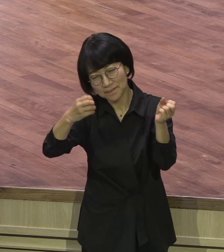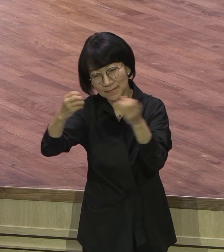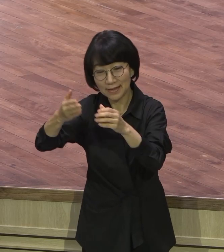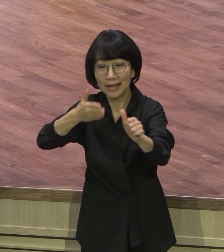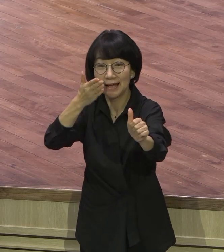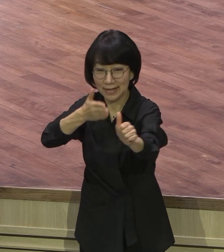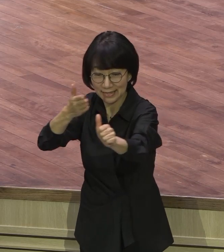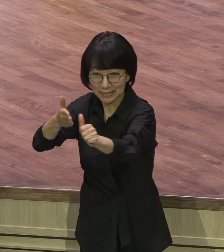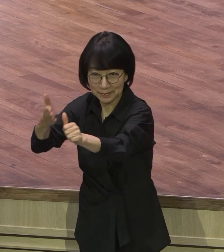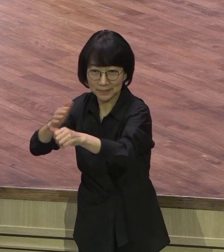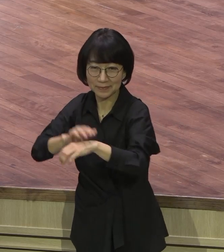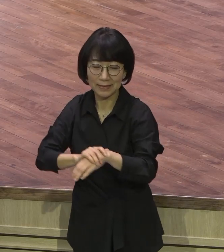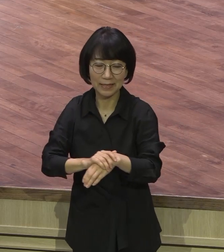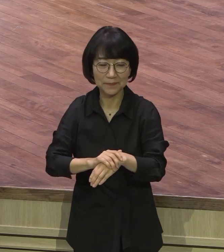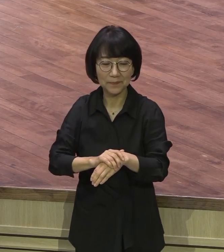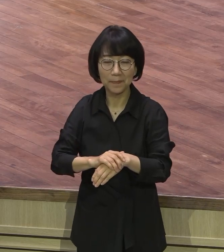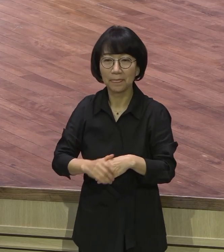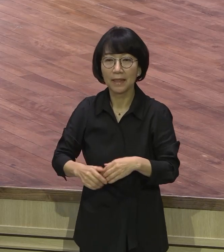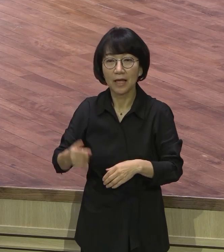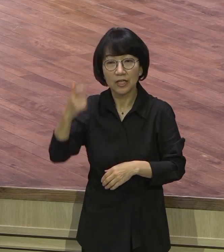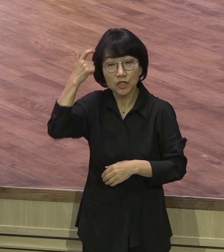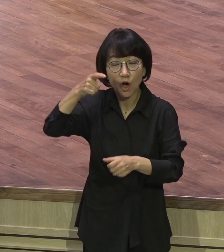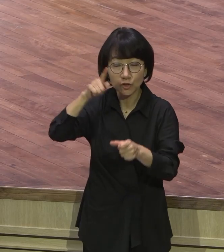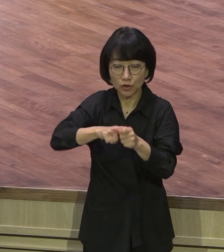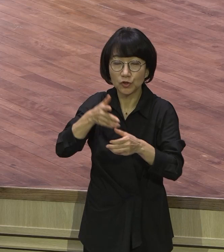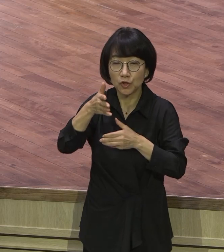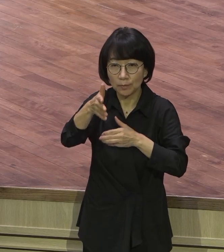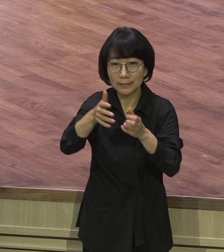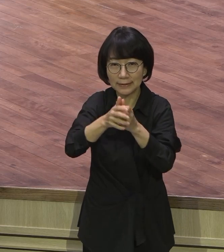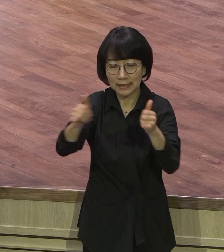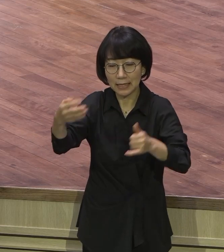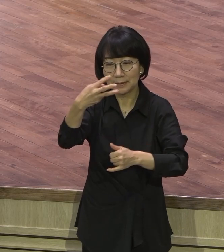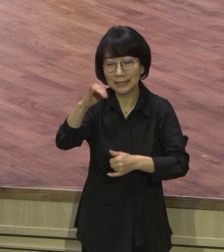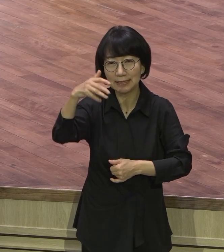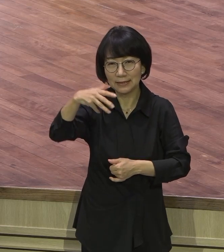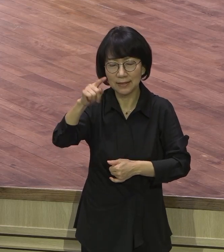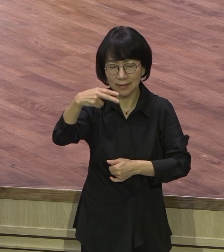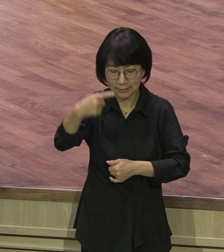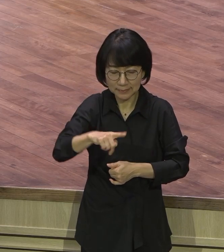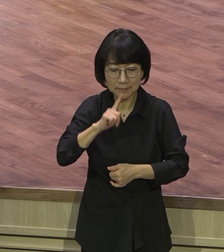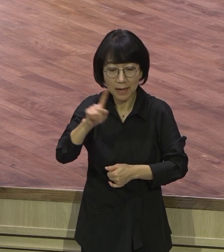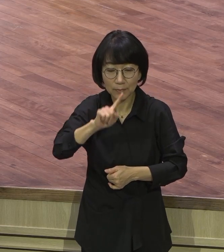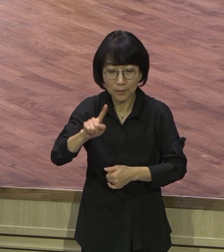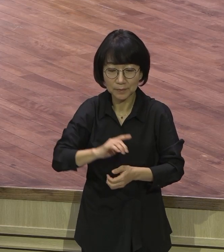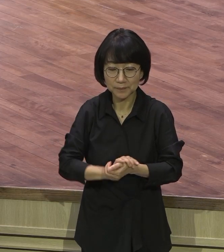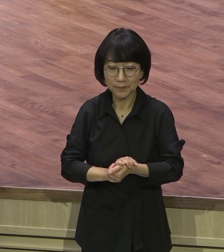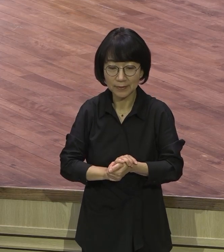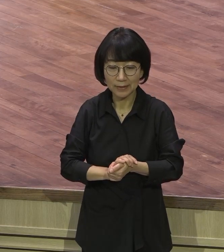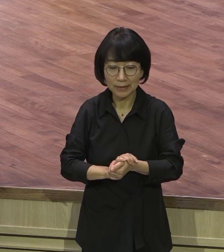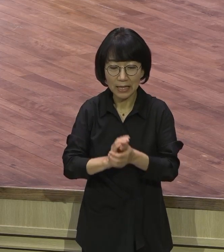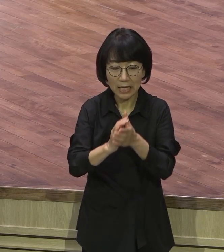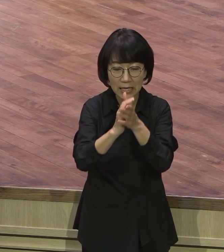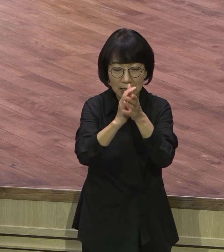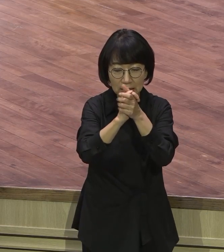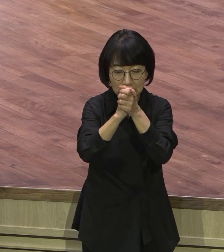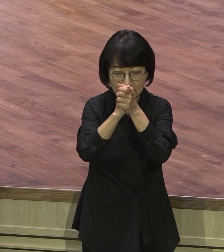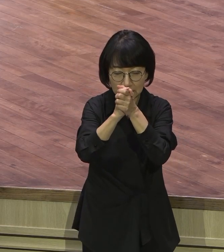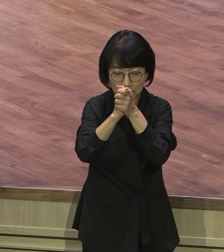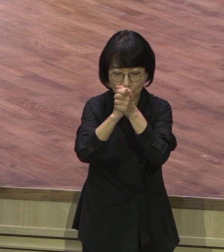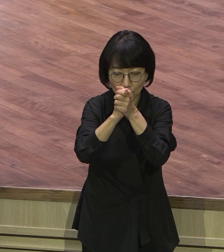포스터는 기도는 하나님과의 사기입니다 그랬어요 기도는 하나님과의